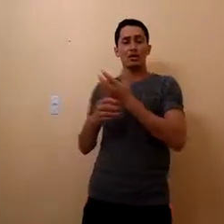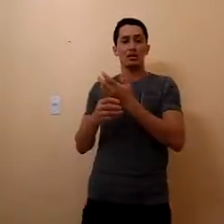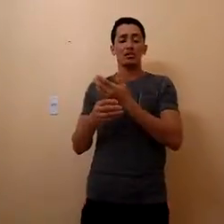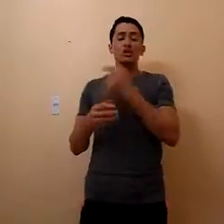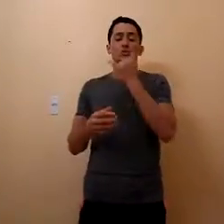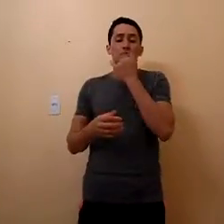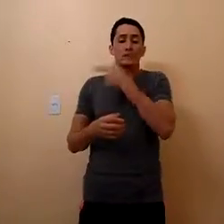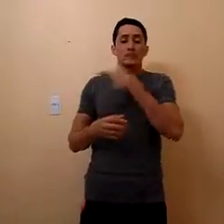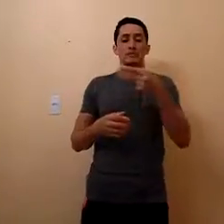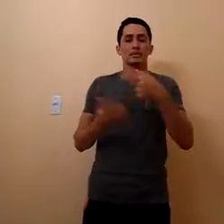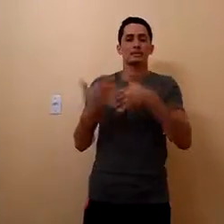invadiu a contramão.